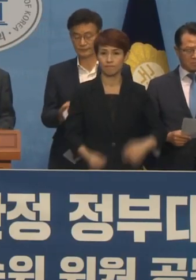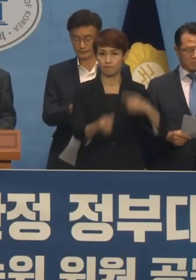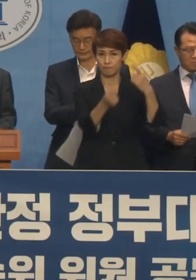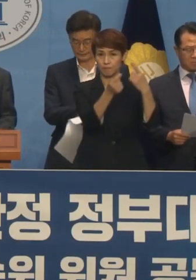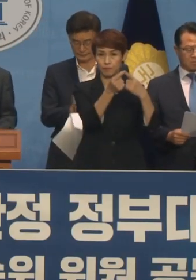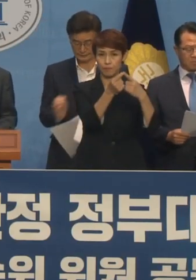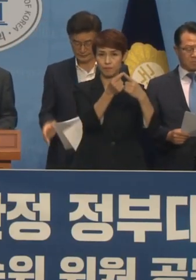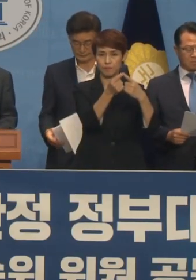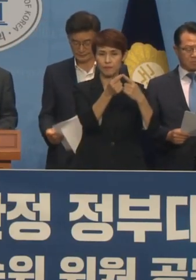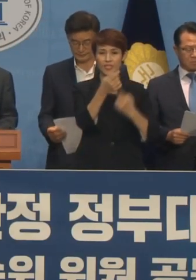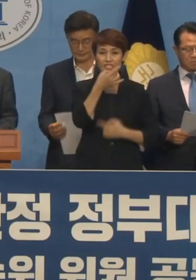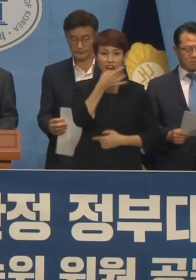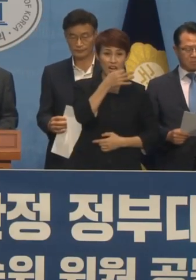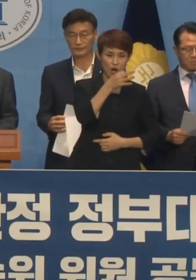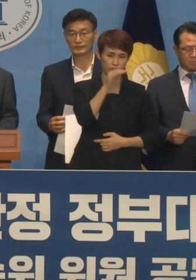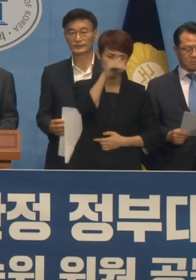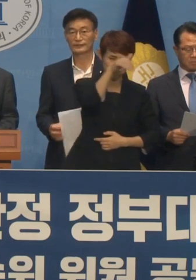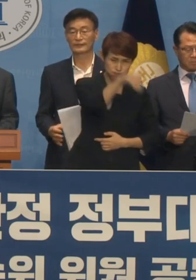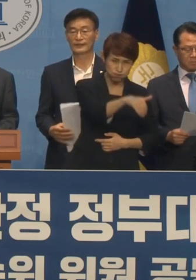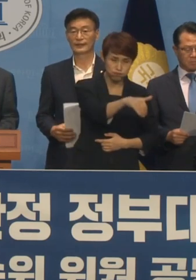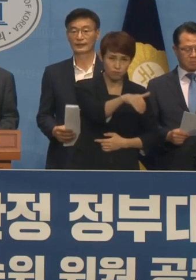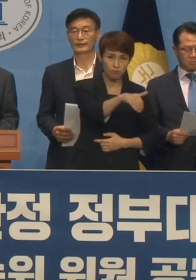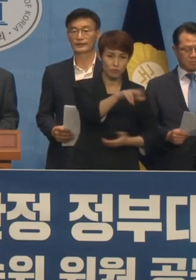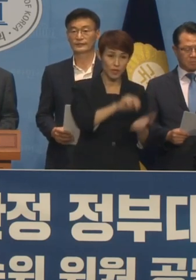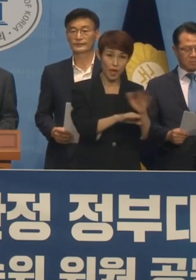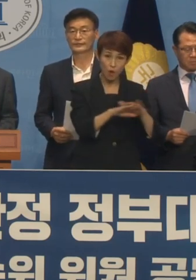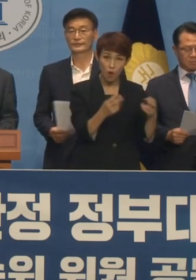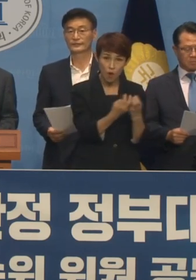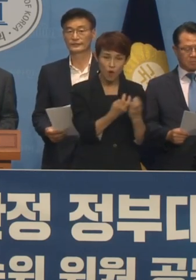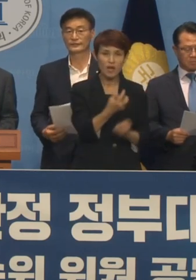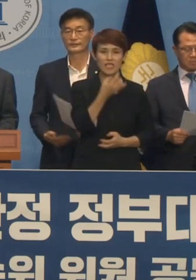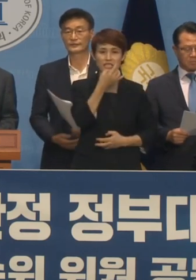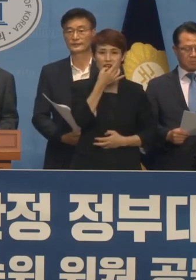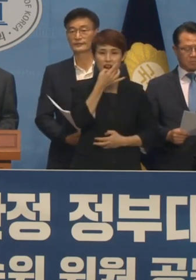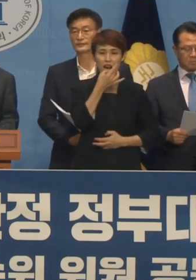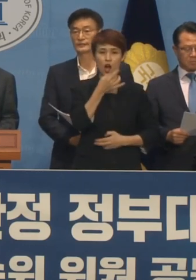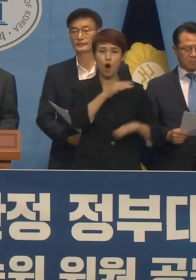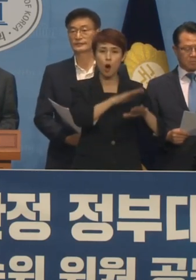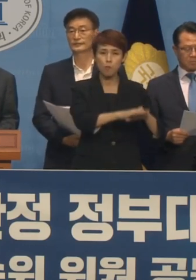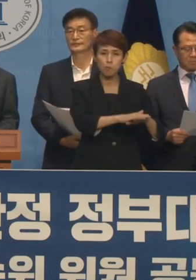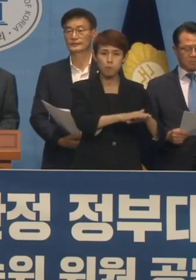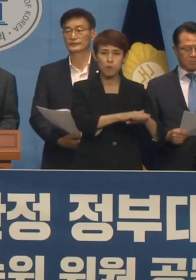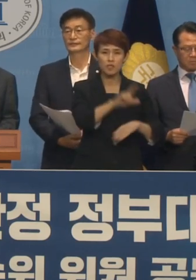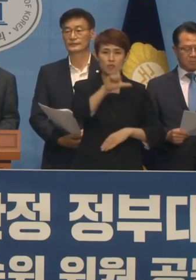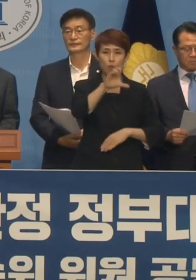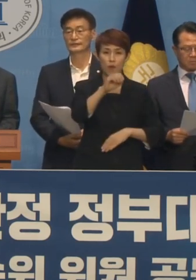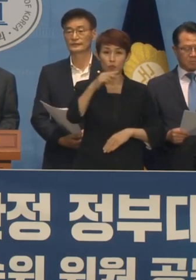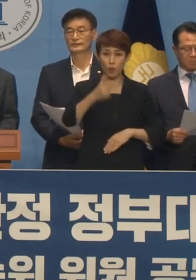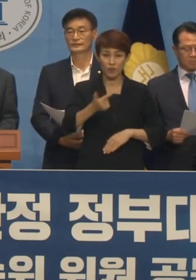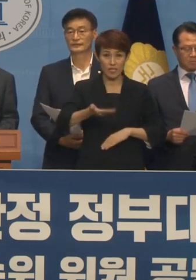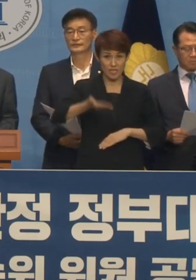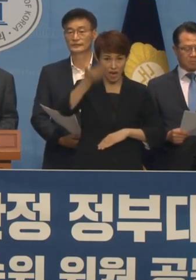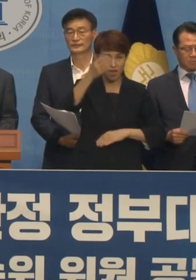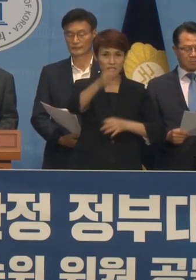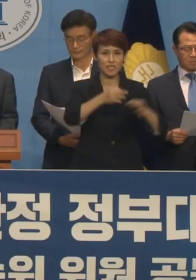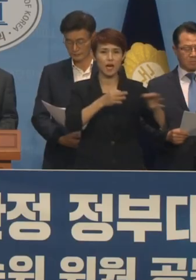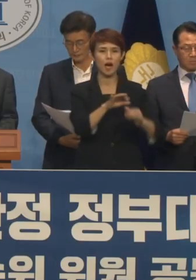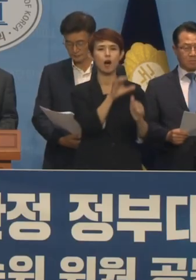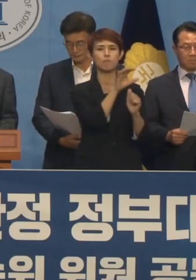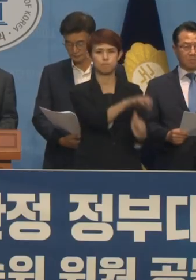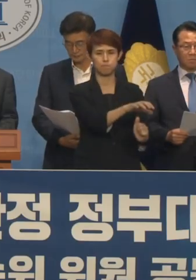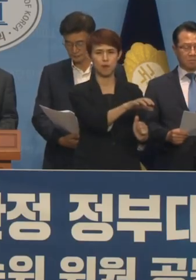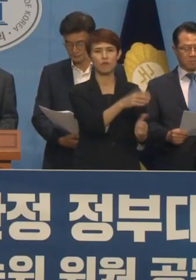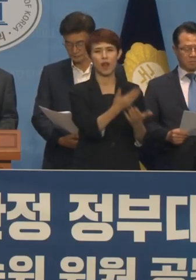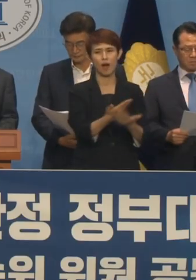하나, 쌀값 하락 당면 대책으로 쌀 재고 물량 15만 톤 이상의 시장 격리를